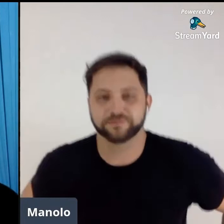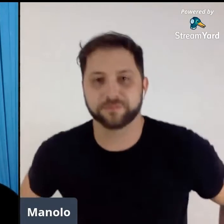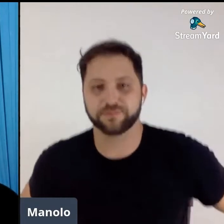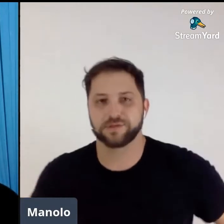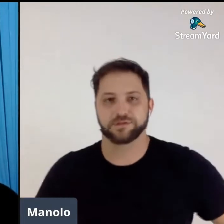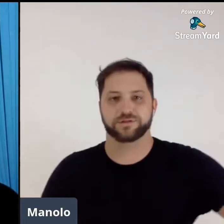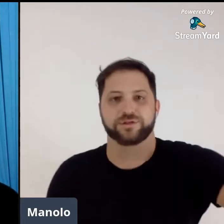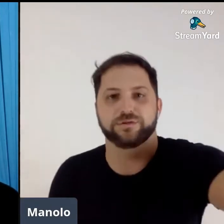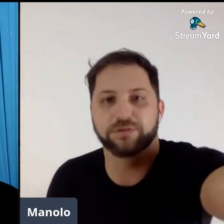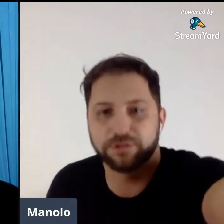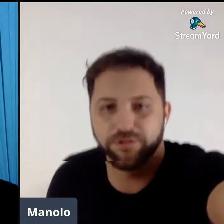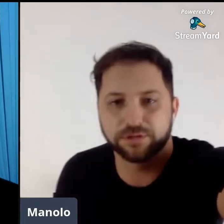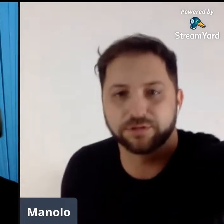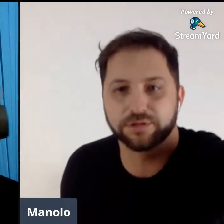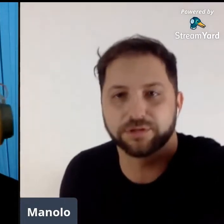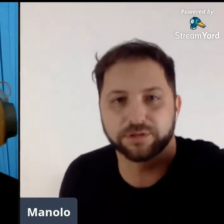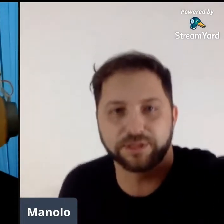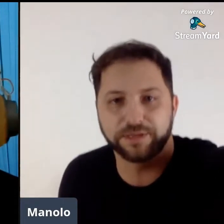Aqui.